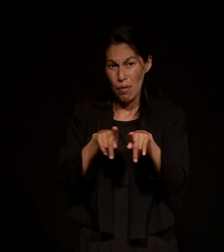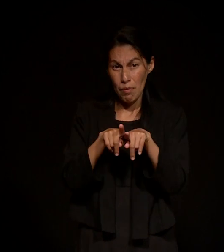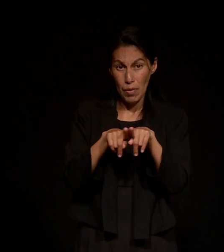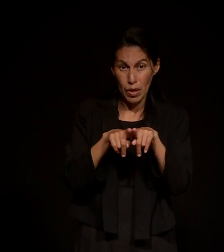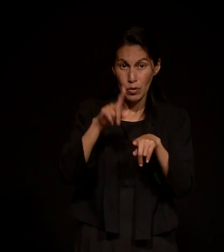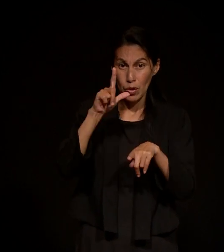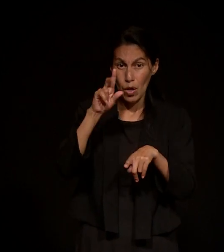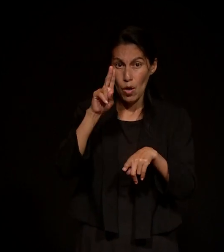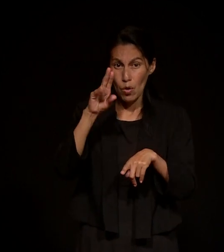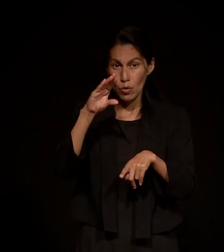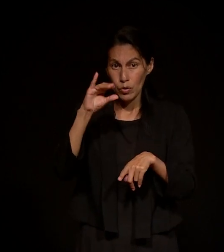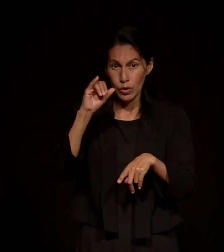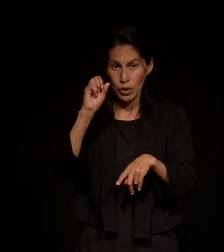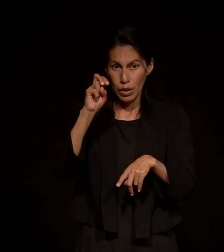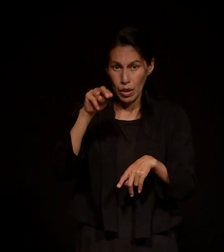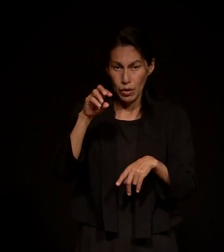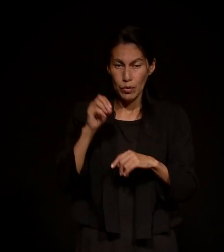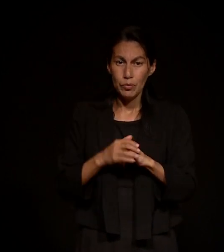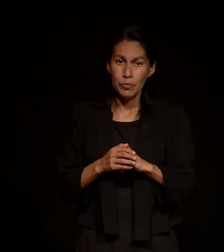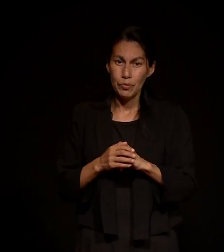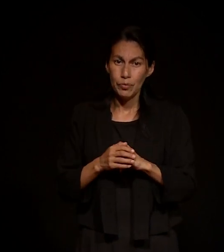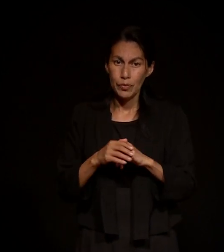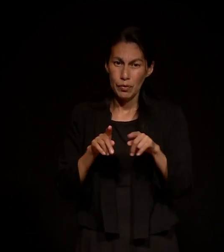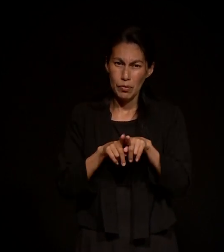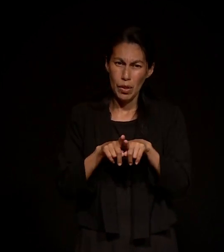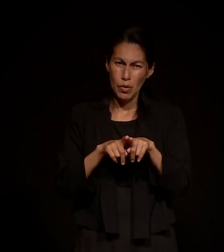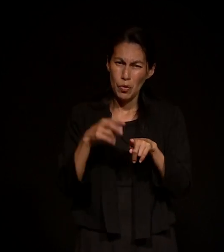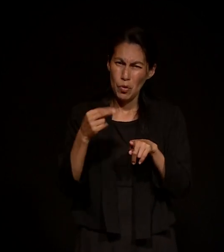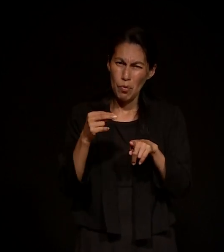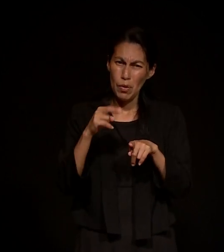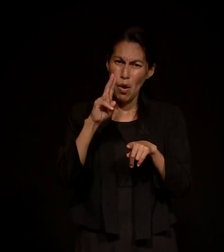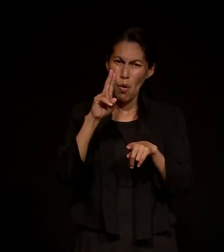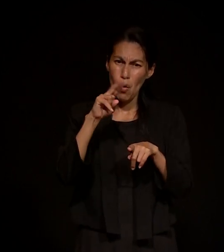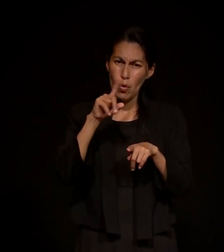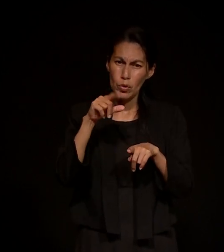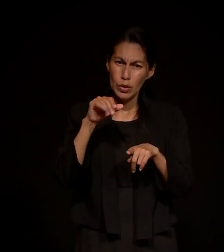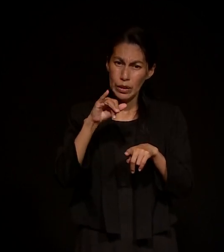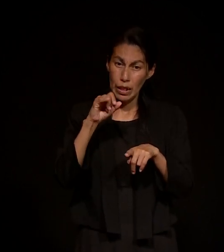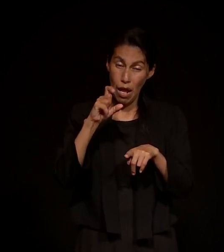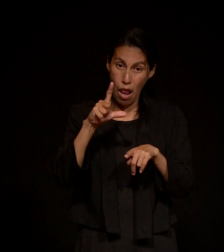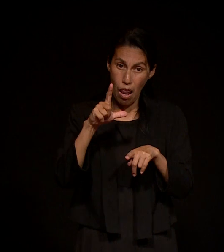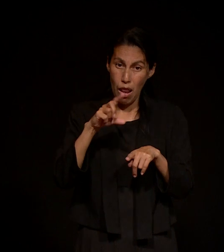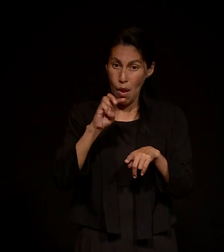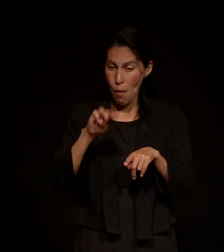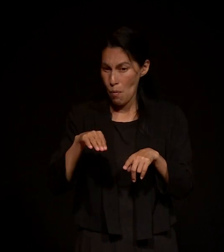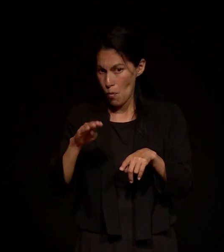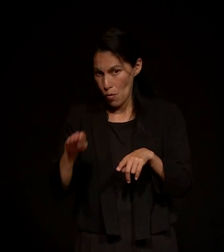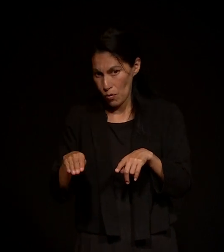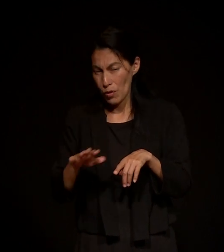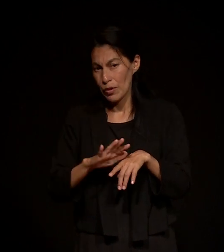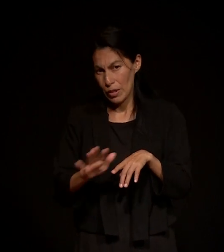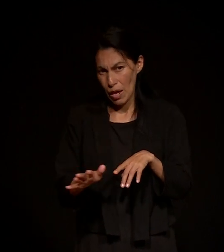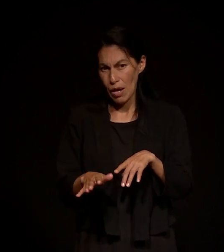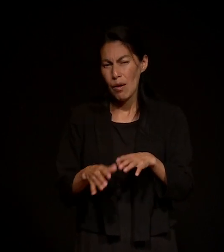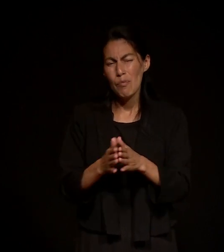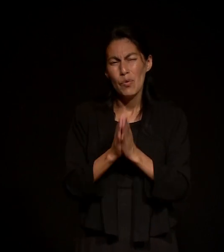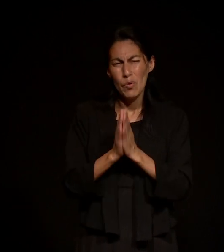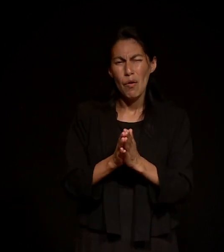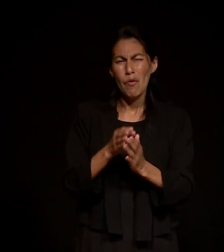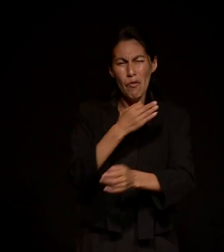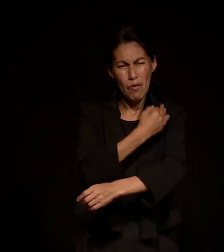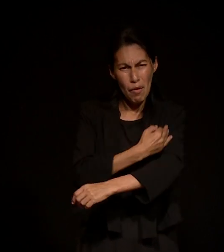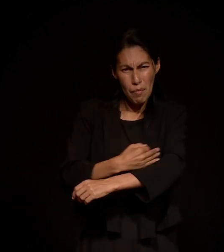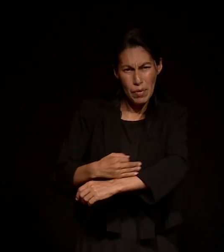hermano Luciano González, usted, pues, perdió la vida y entonces debemos